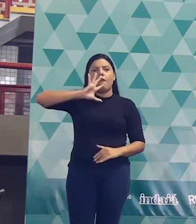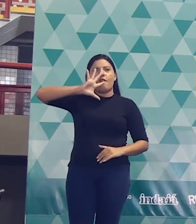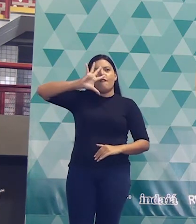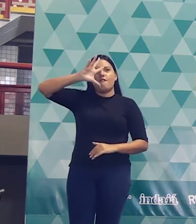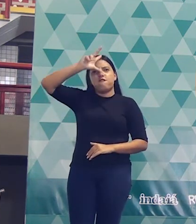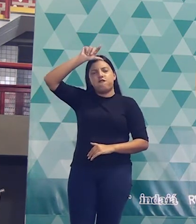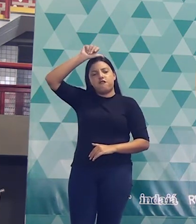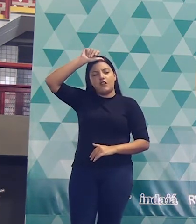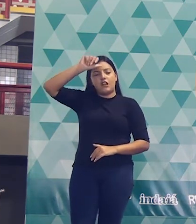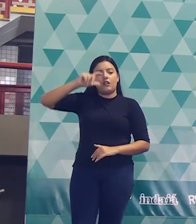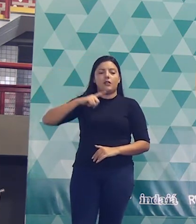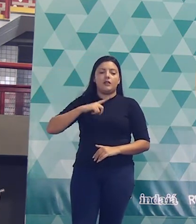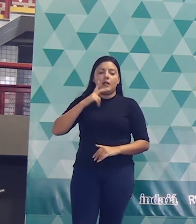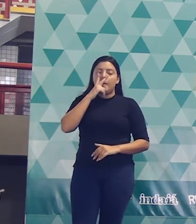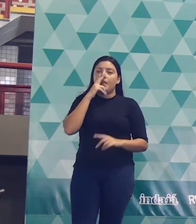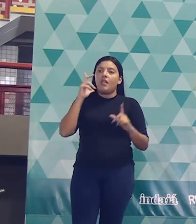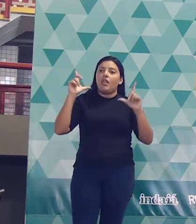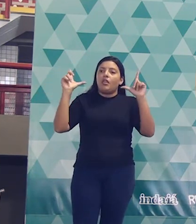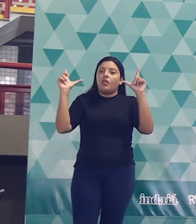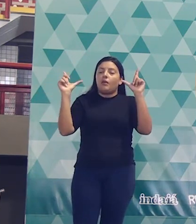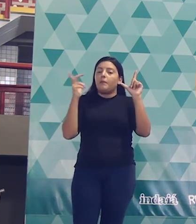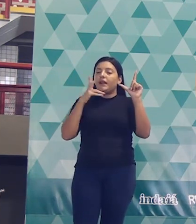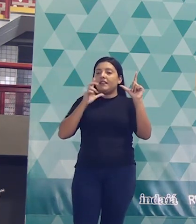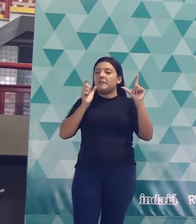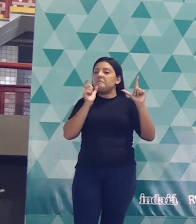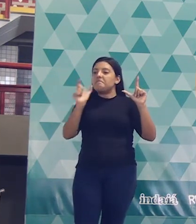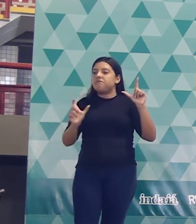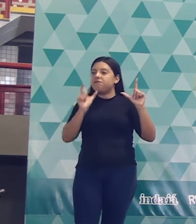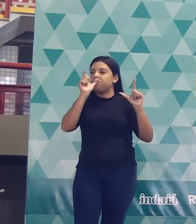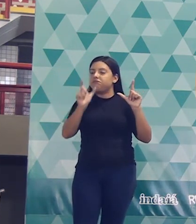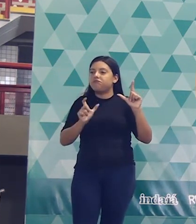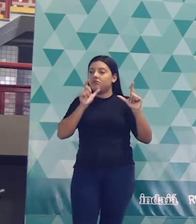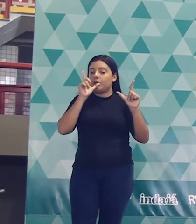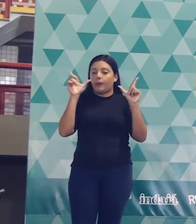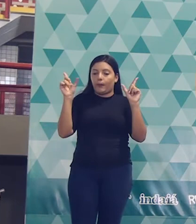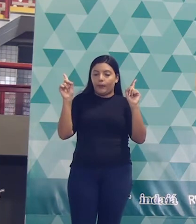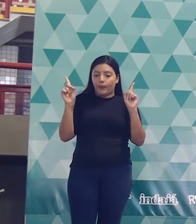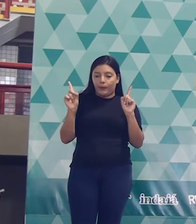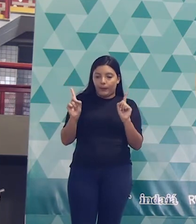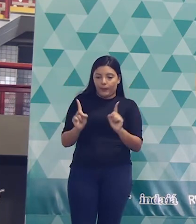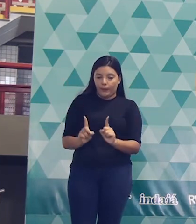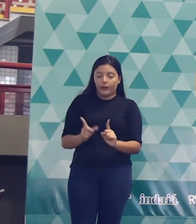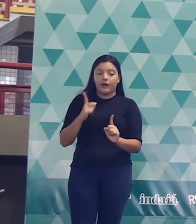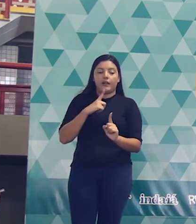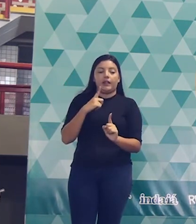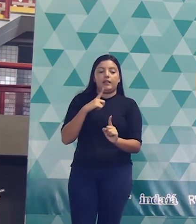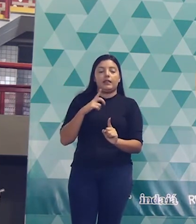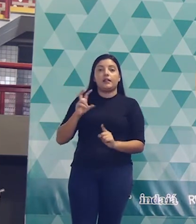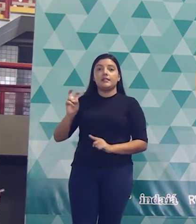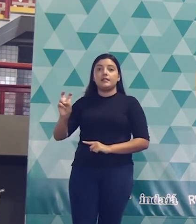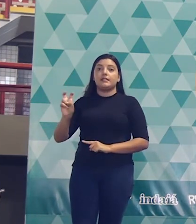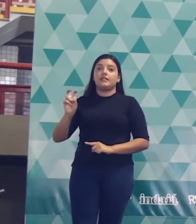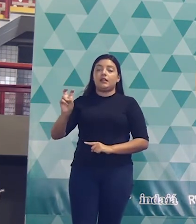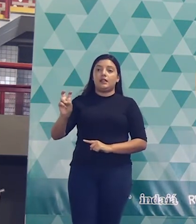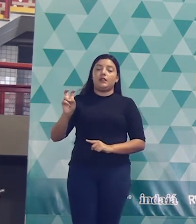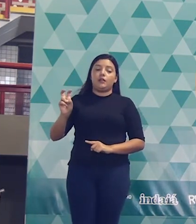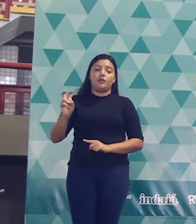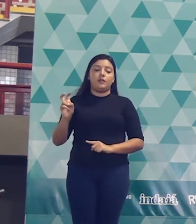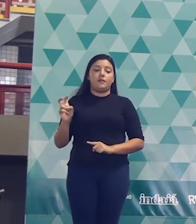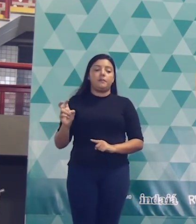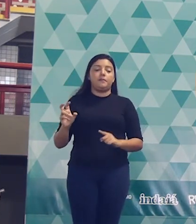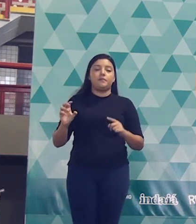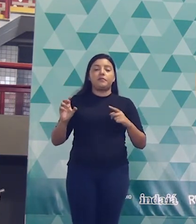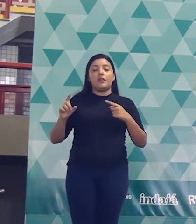de sílabas métricas diminui. E na terceira estrofe aí, a gente vai ter 5 sílabas métricas. Isso se chama